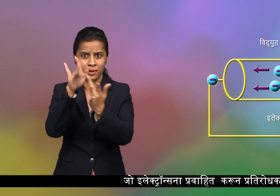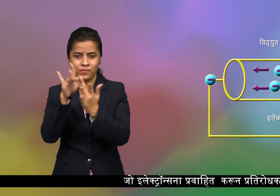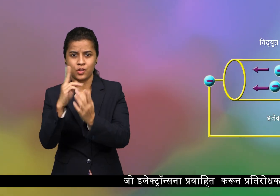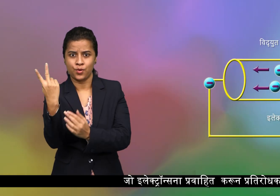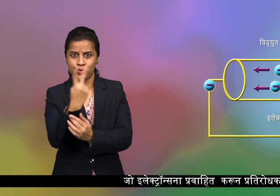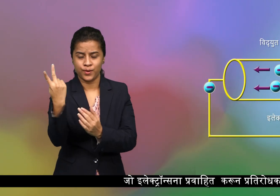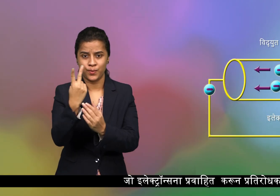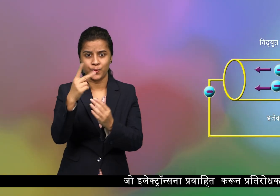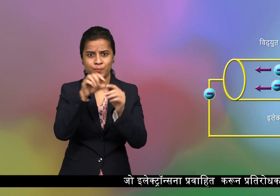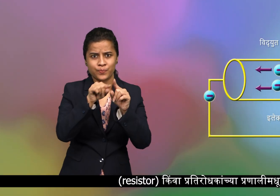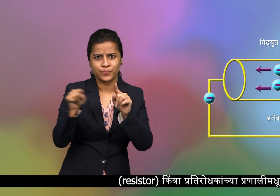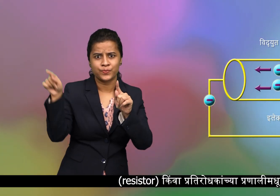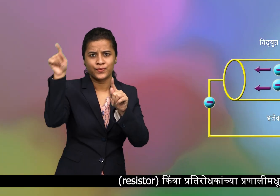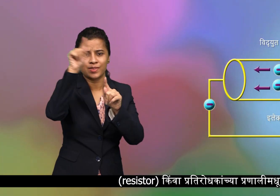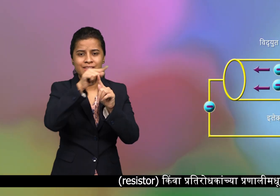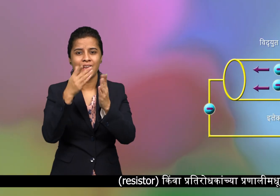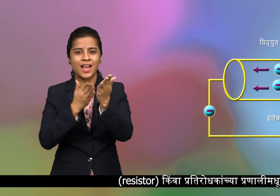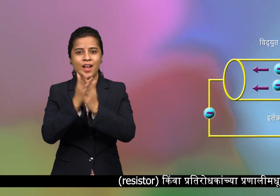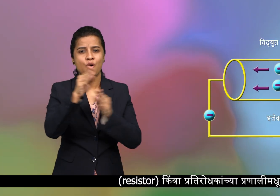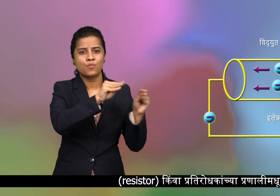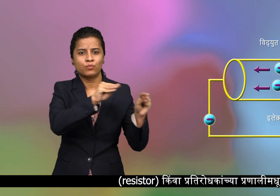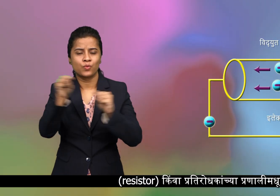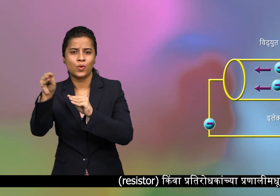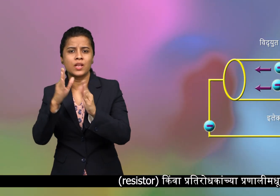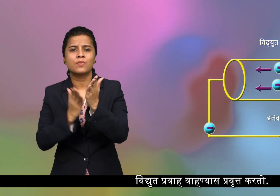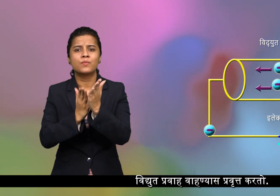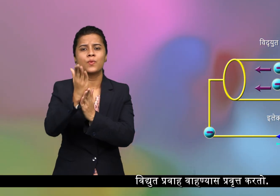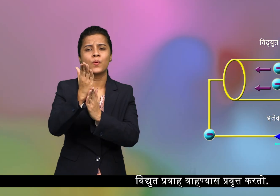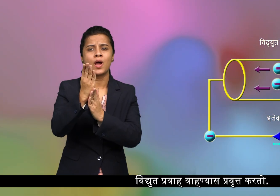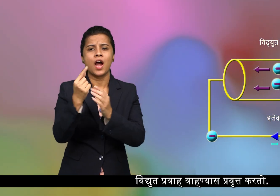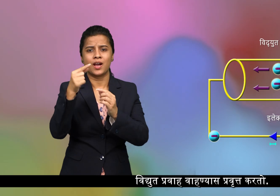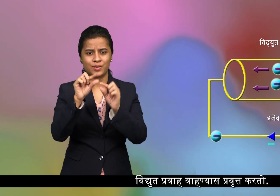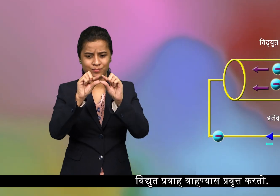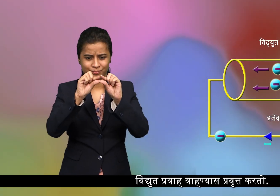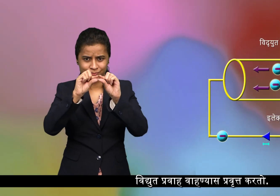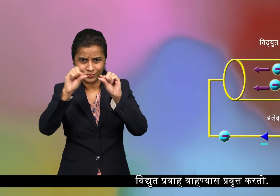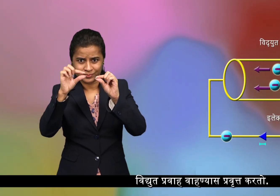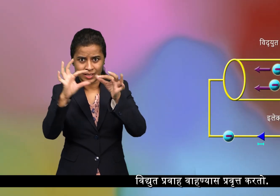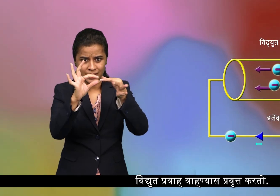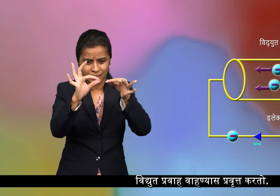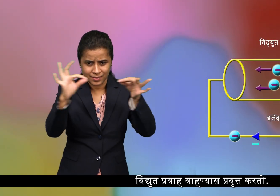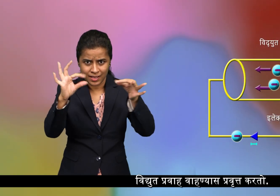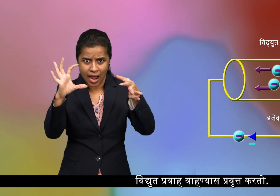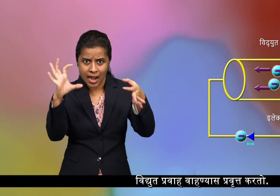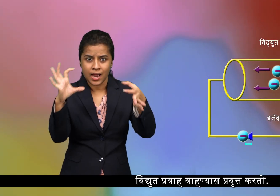करून प्रतिरोधक, रेझिस्टर किंवा प्रतिरोधकाच्या प्रणालीमधून विद्युत प्रवाह वाहण्यास प्रवृत्त करतो.